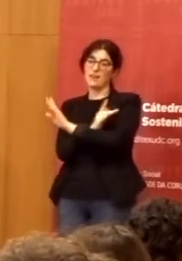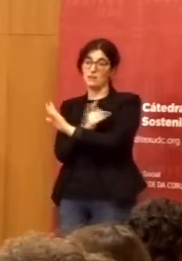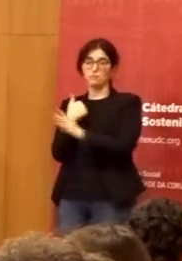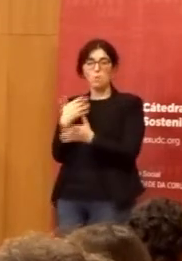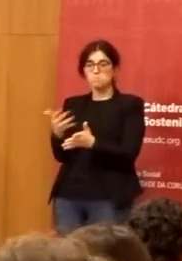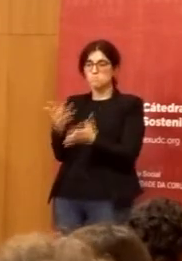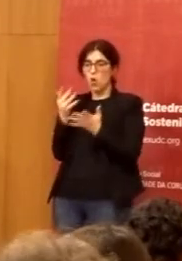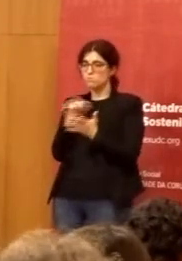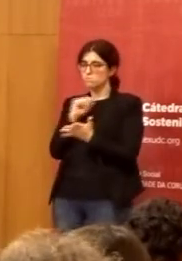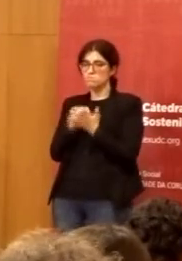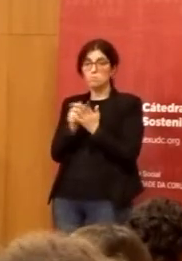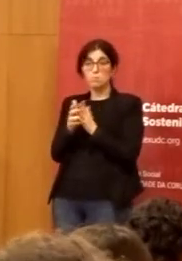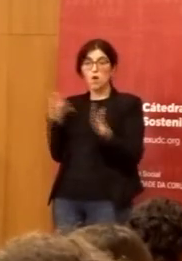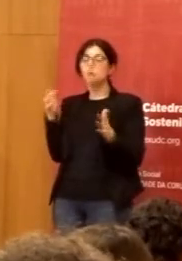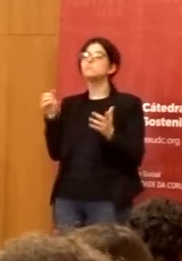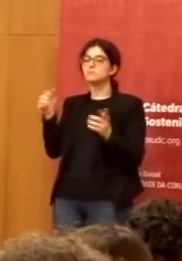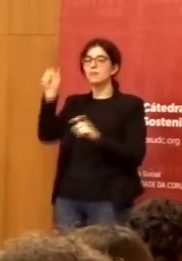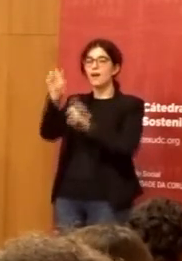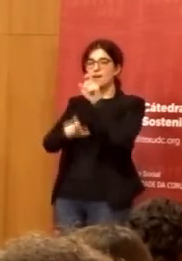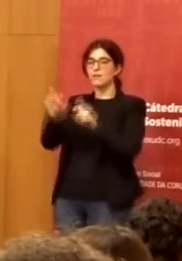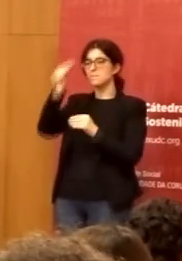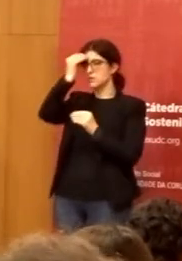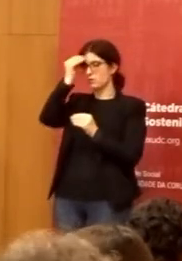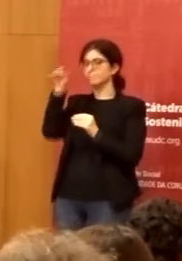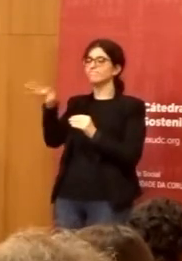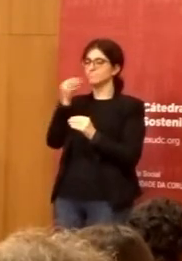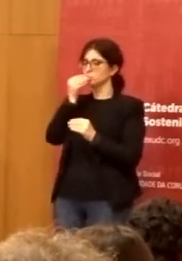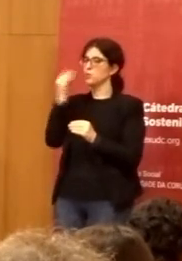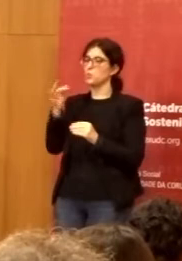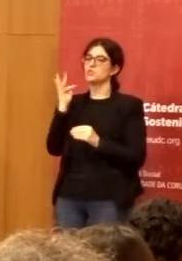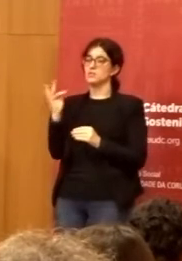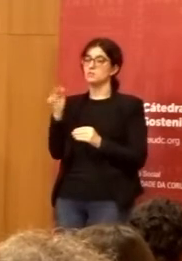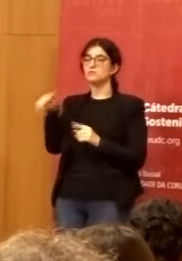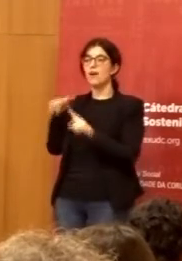jardinería, pensaron que estar allí sería una buena decisión. Estuve haciendo talleres